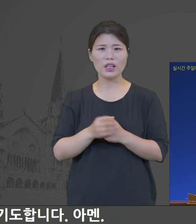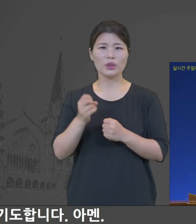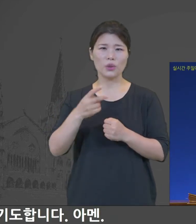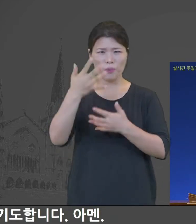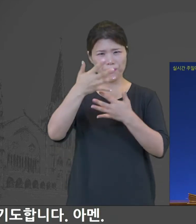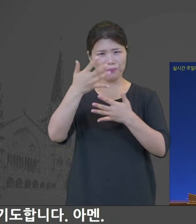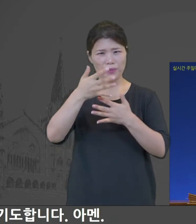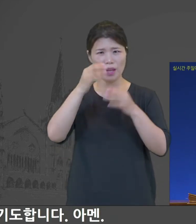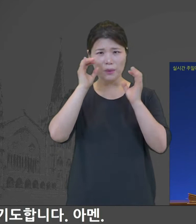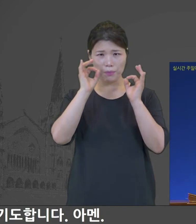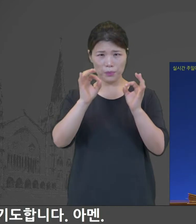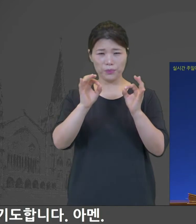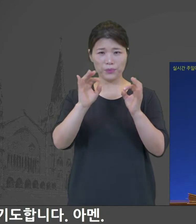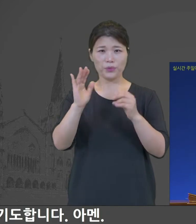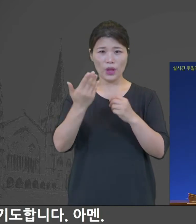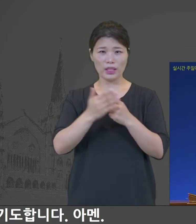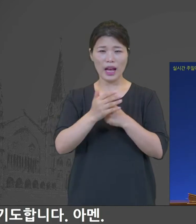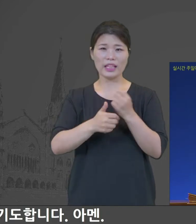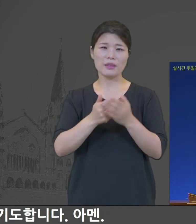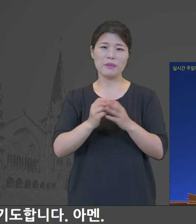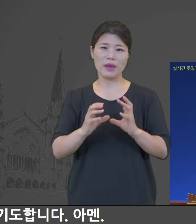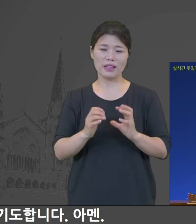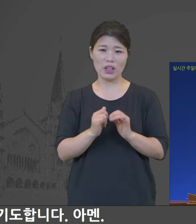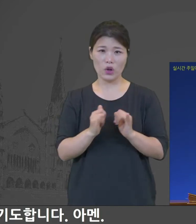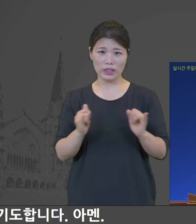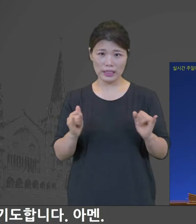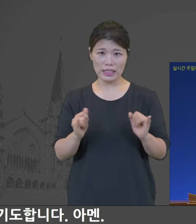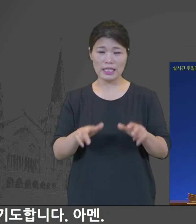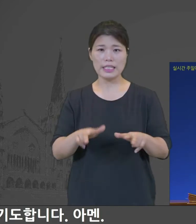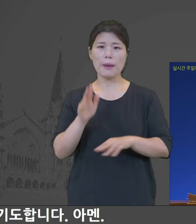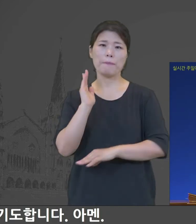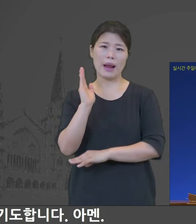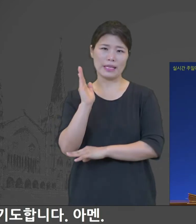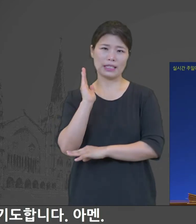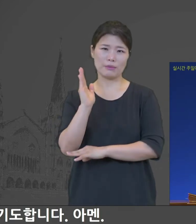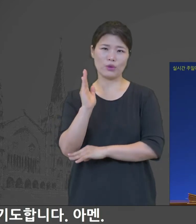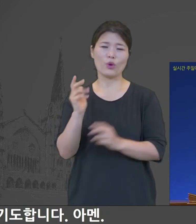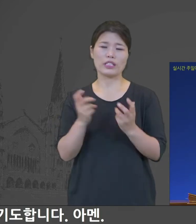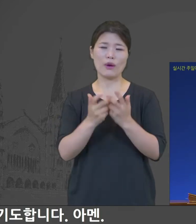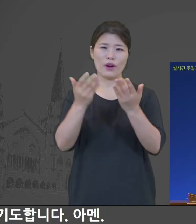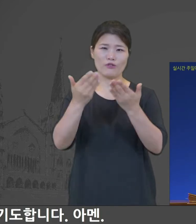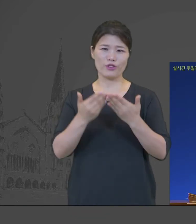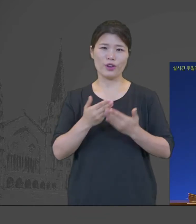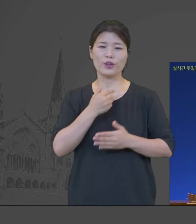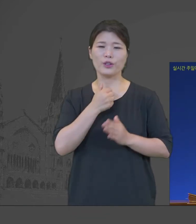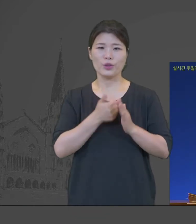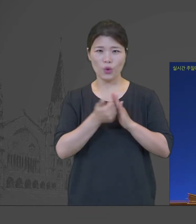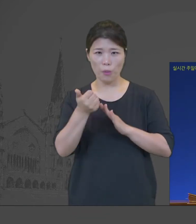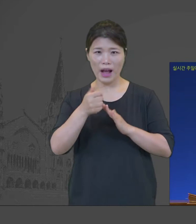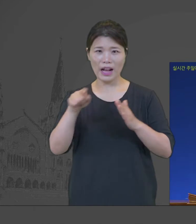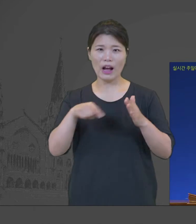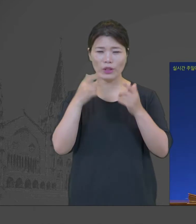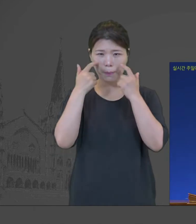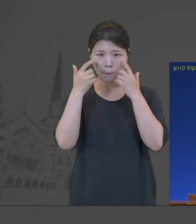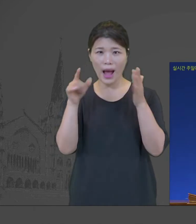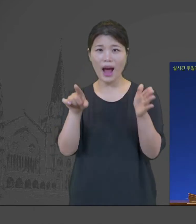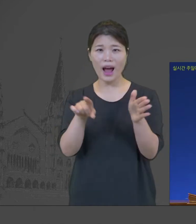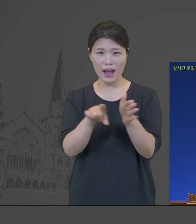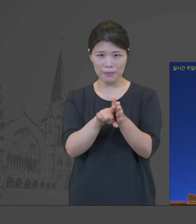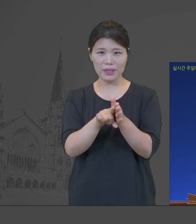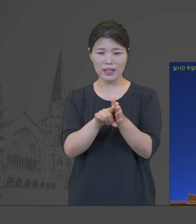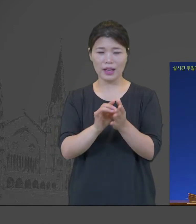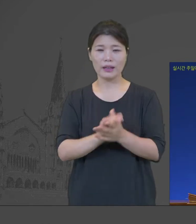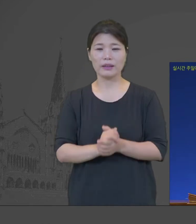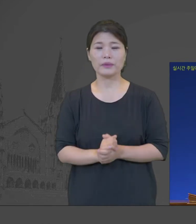비대면으로 참여하는 하나님의 백성들, 말씀으로 채워주실 것을 소망 가운데